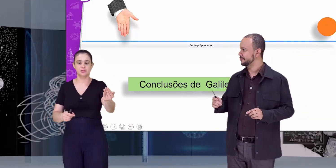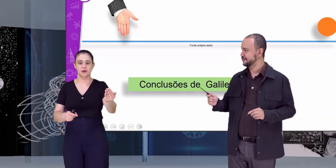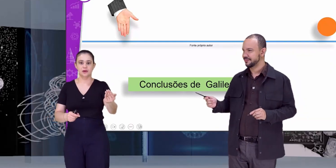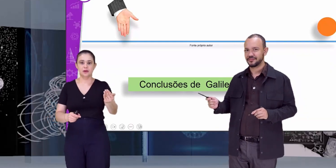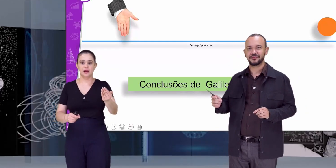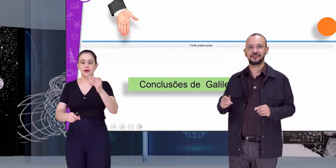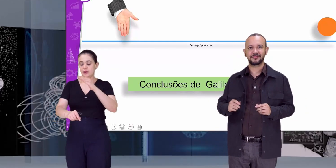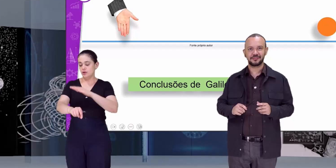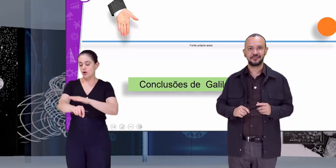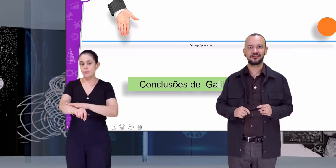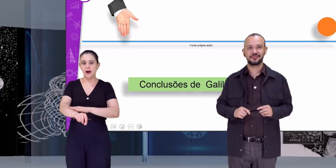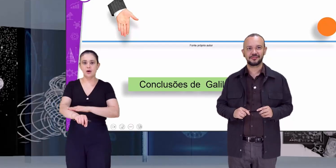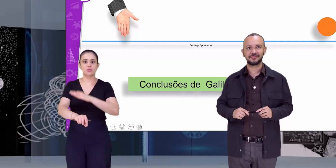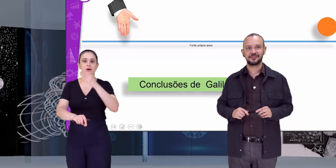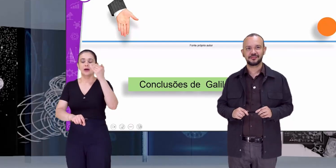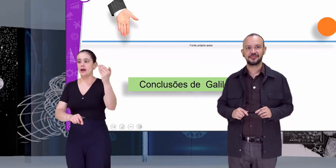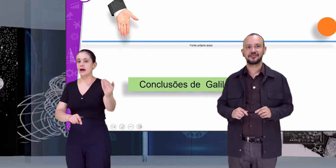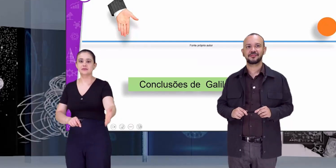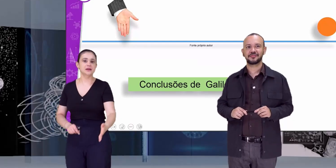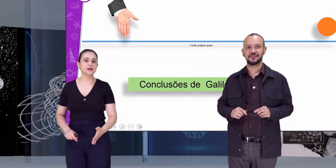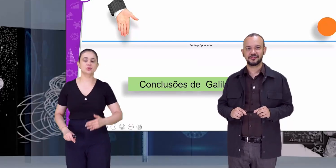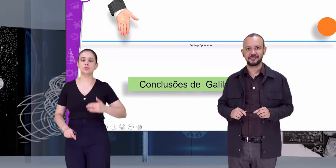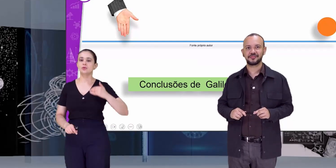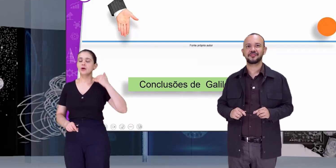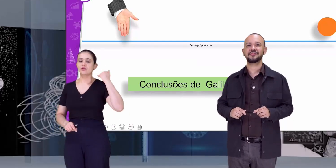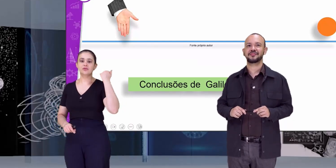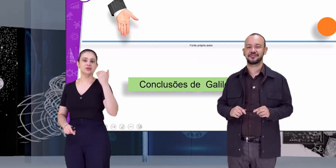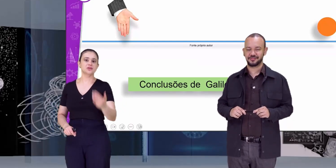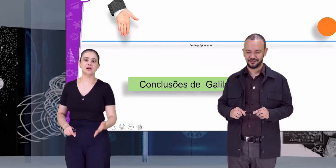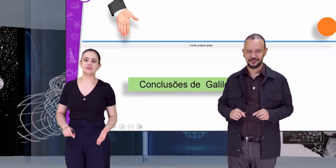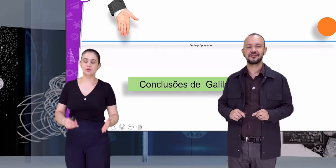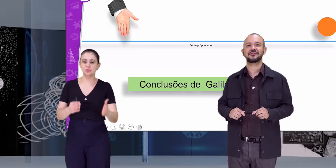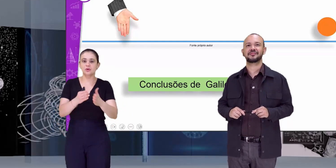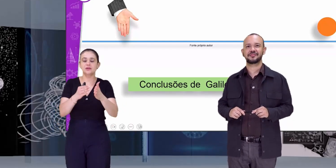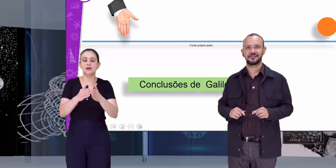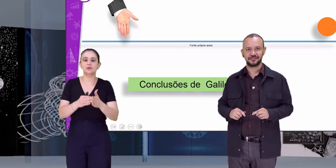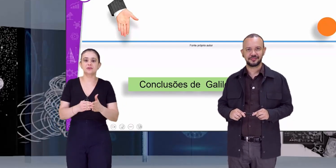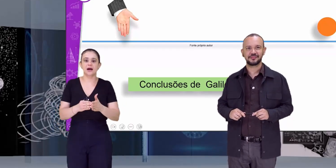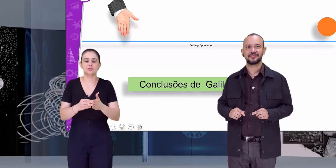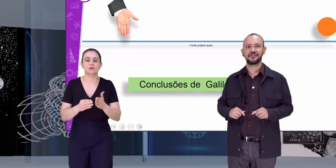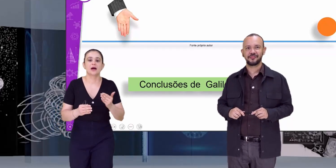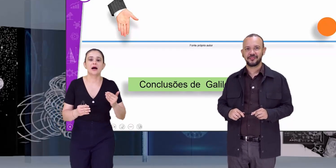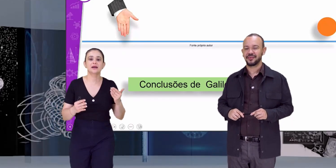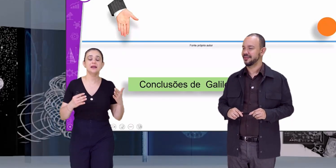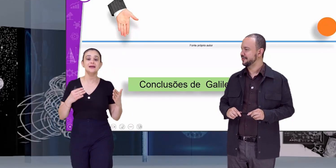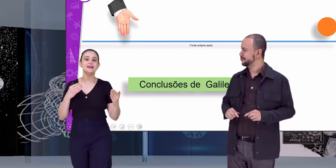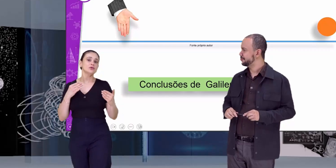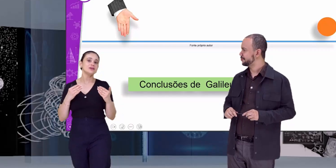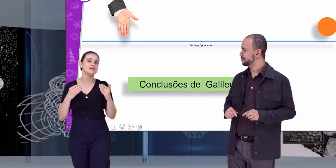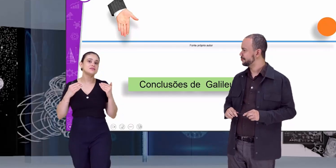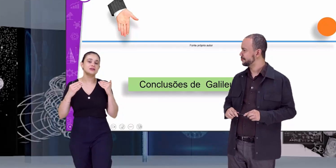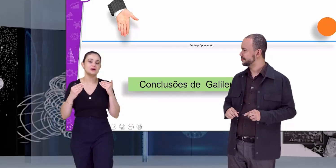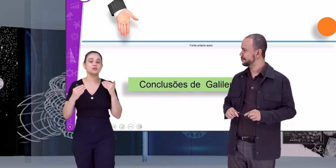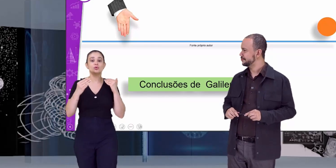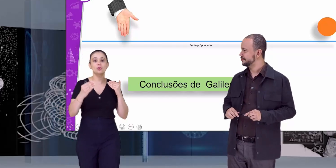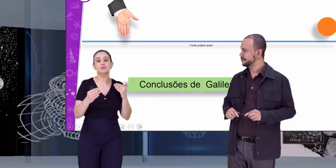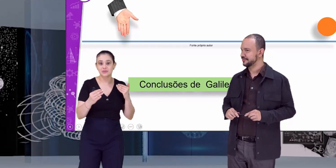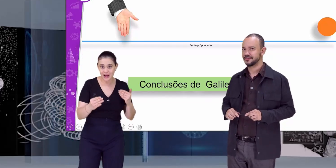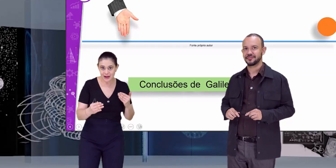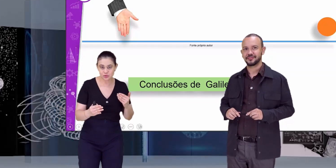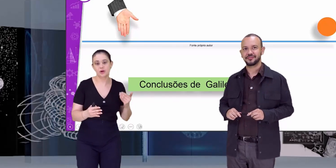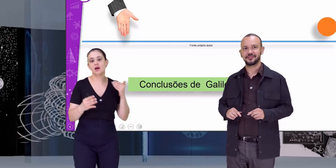contato, né? Normal, atrito, força de tração, tudo que tem contato. Aquela que não necessita